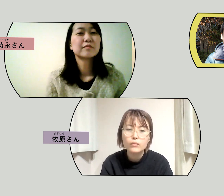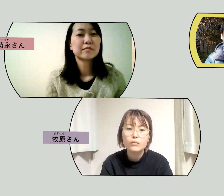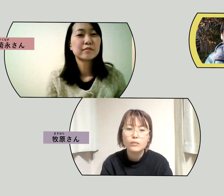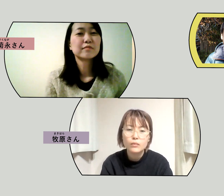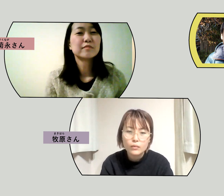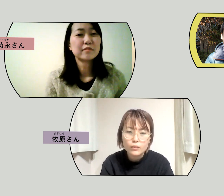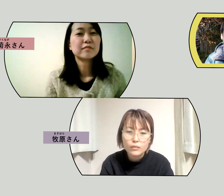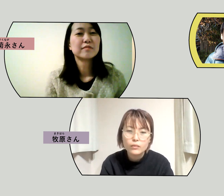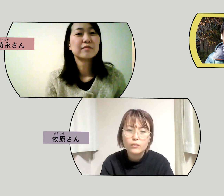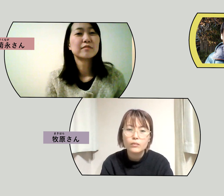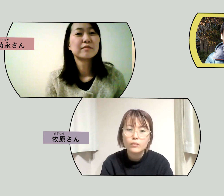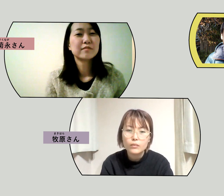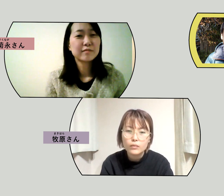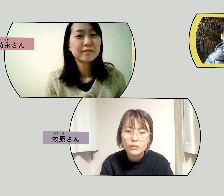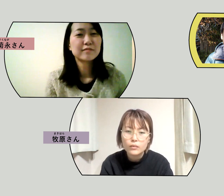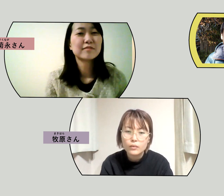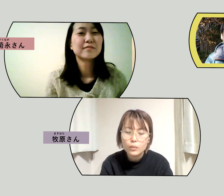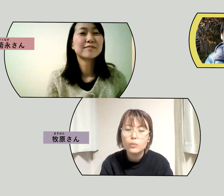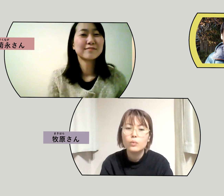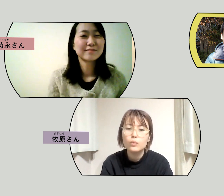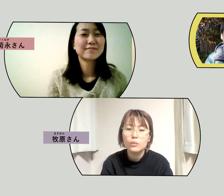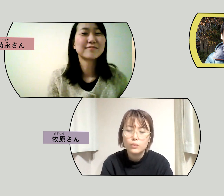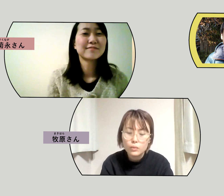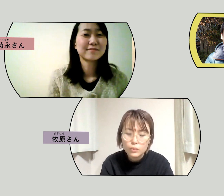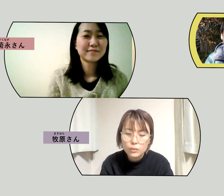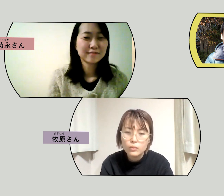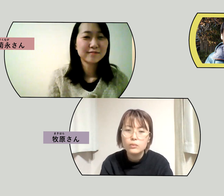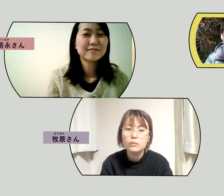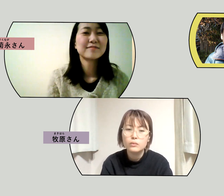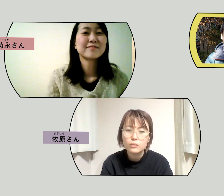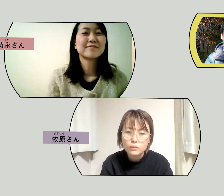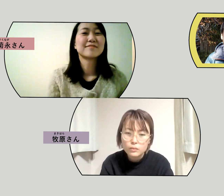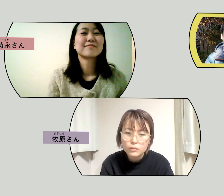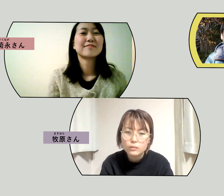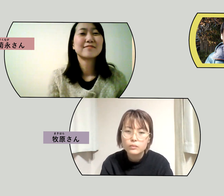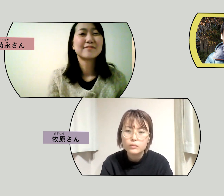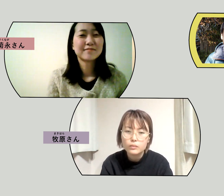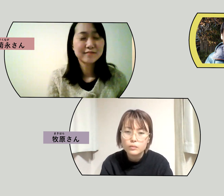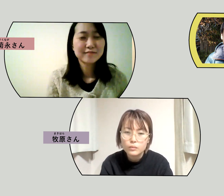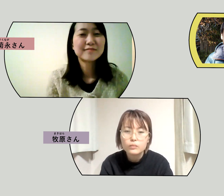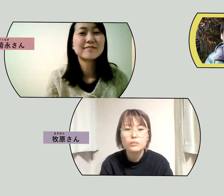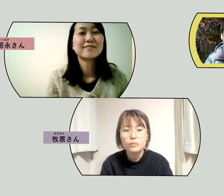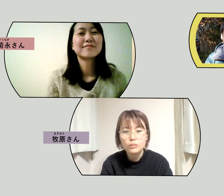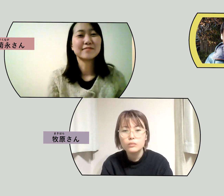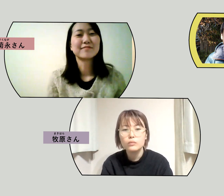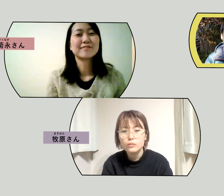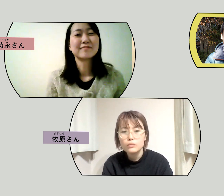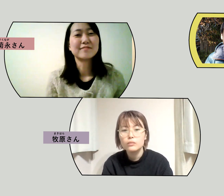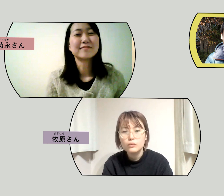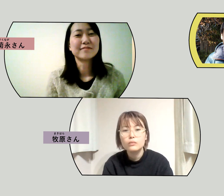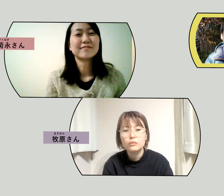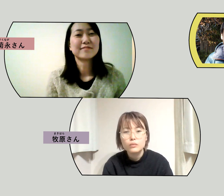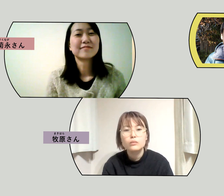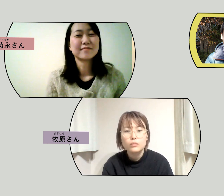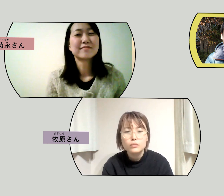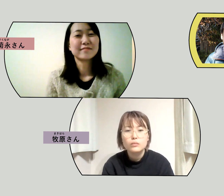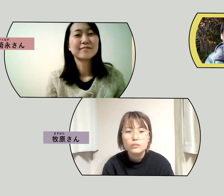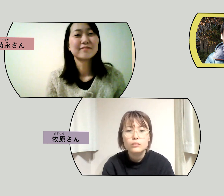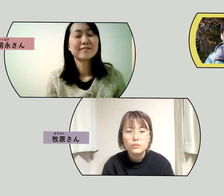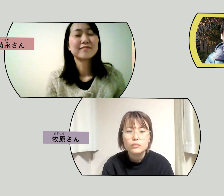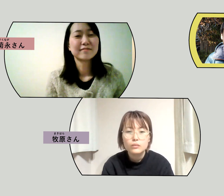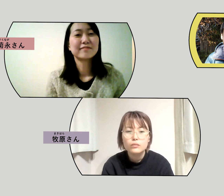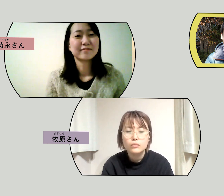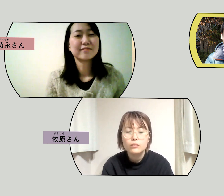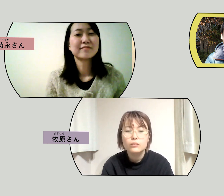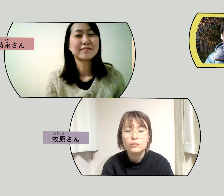とか細長い顔のとかすごいいっぱい出てくるんですけどちょっとそういう